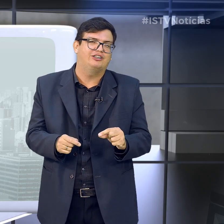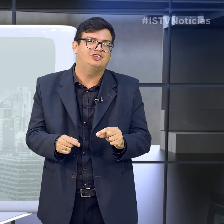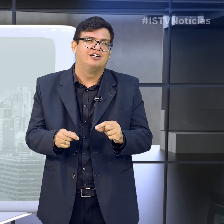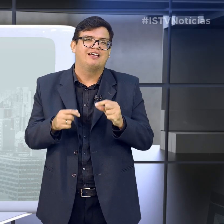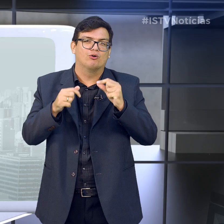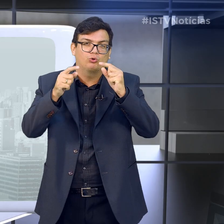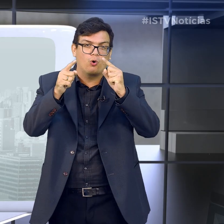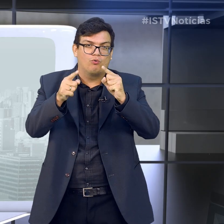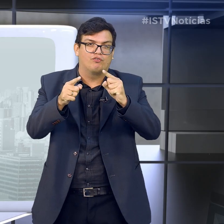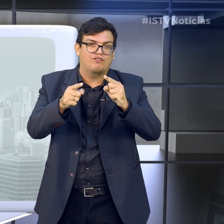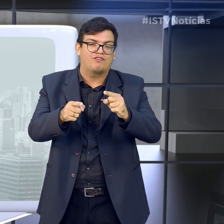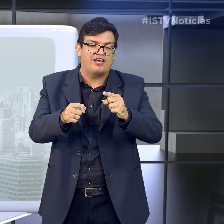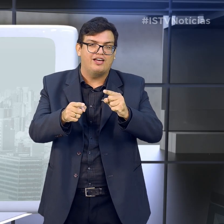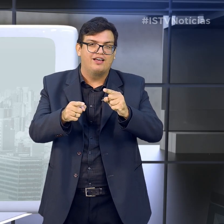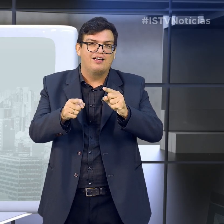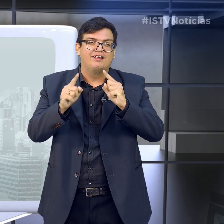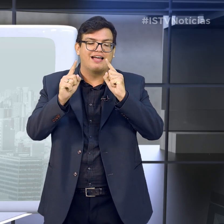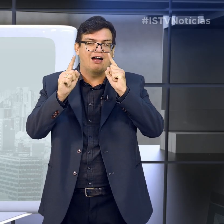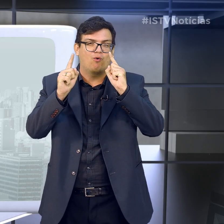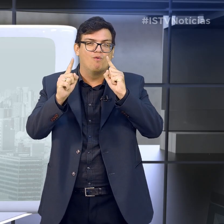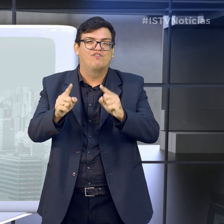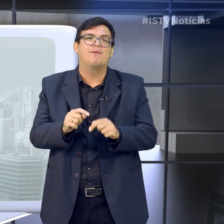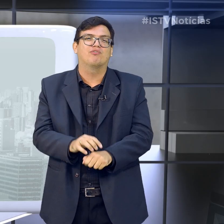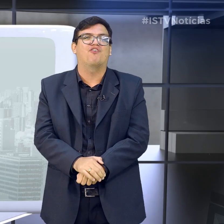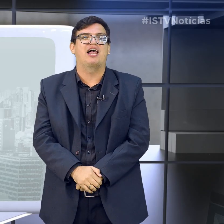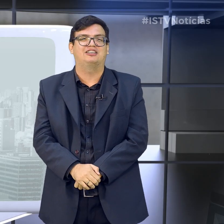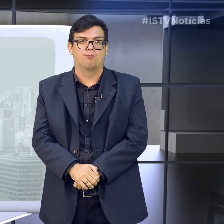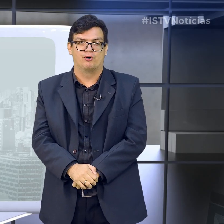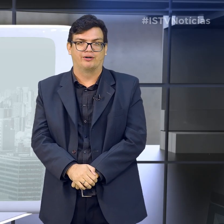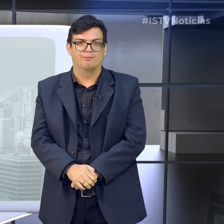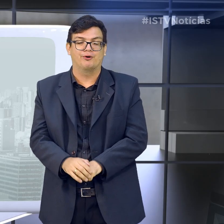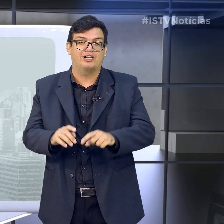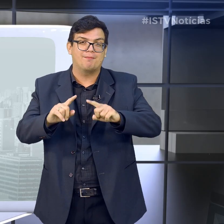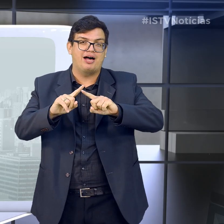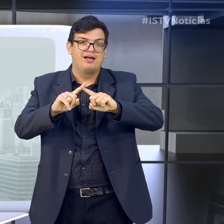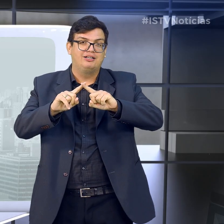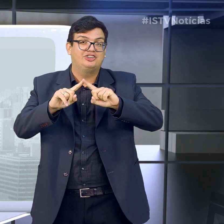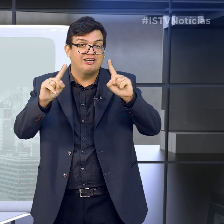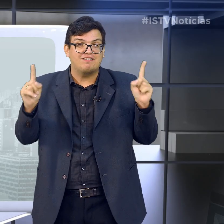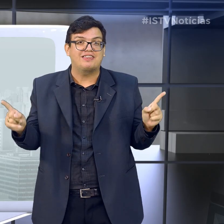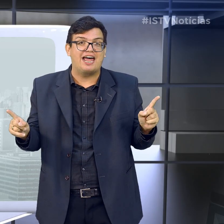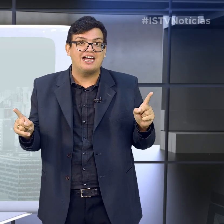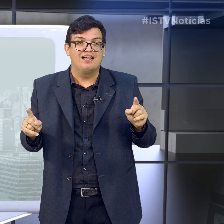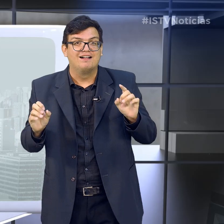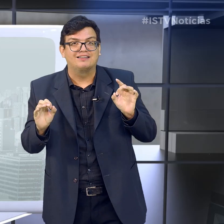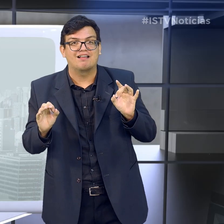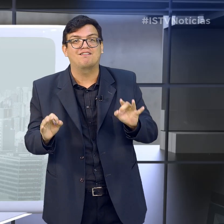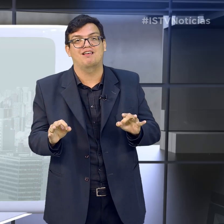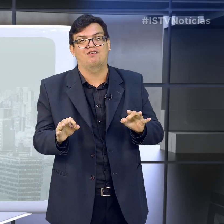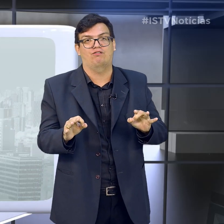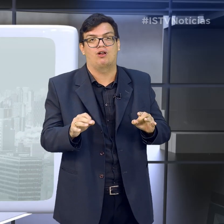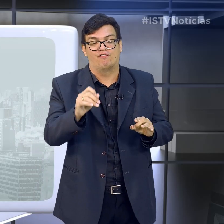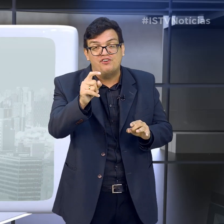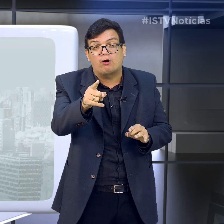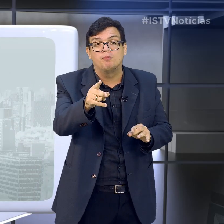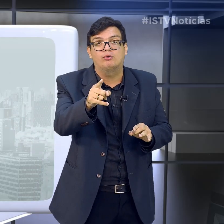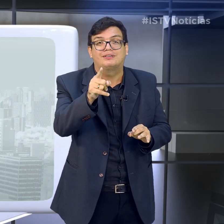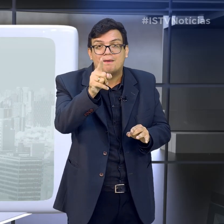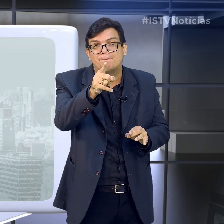eu tô com você tá com vamos falar de amor programa de estreia tá sensacional fica comigo também